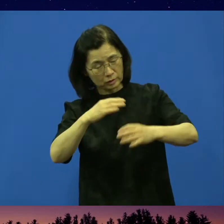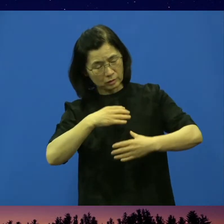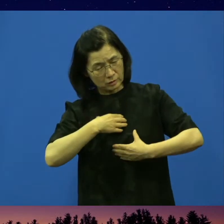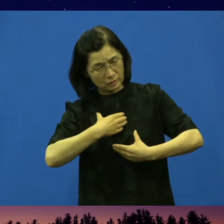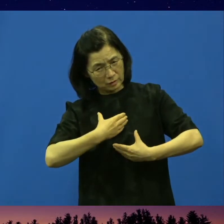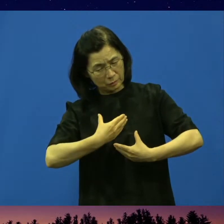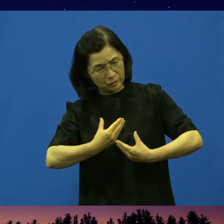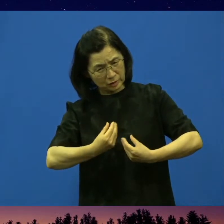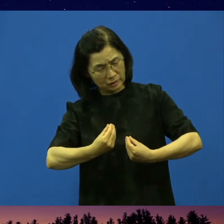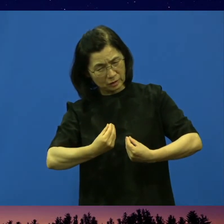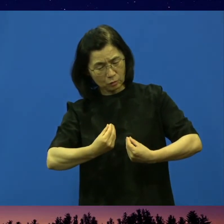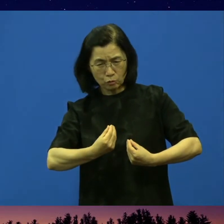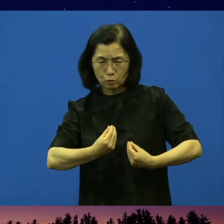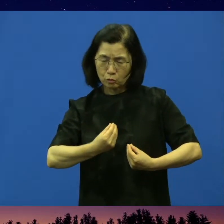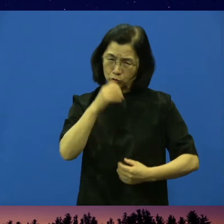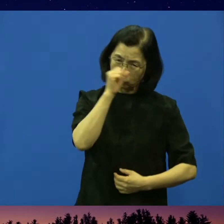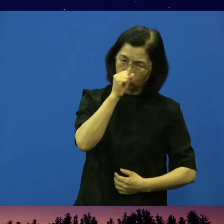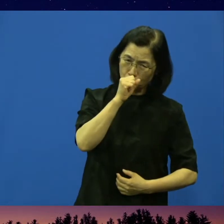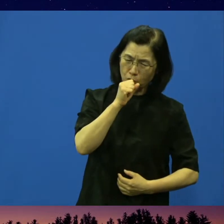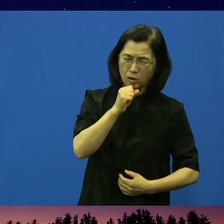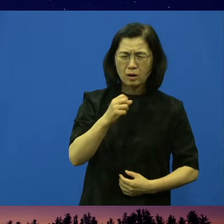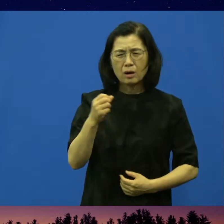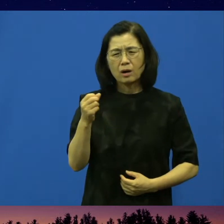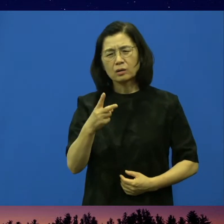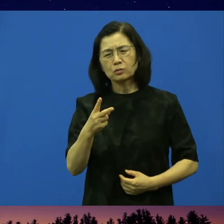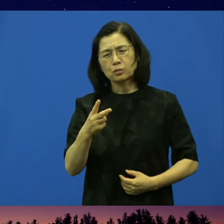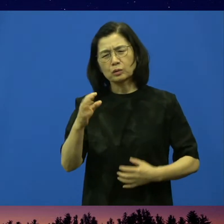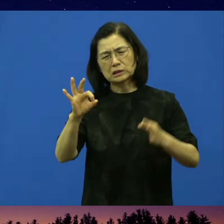초야에 또 가야 돼 이런 거.